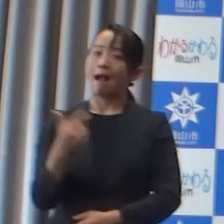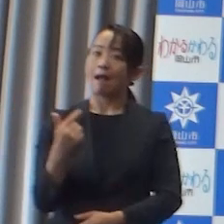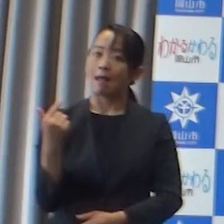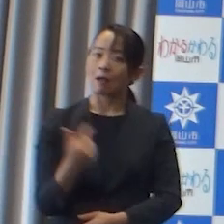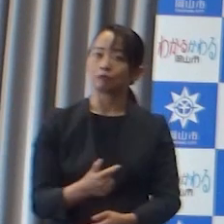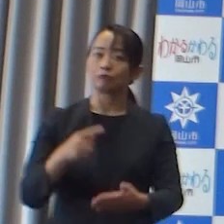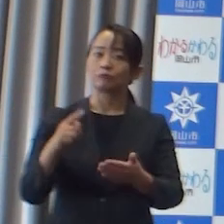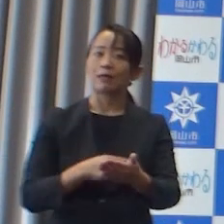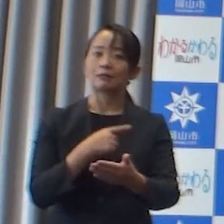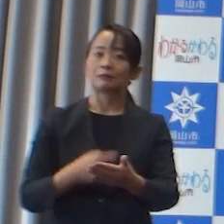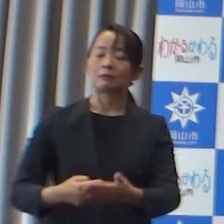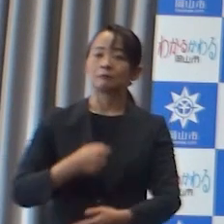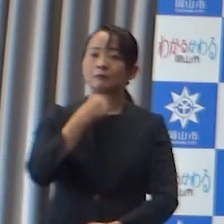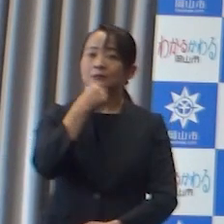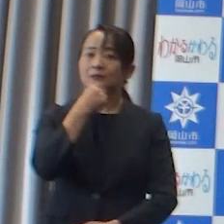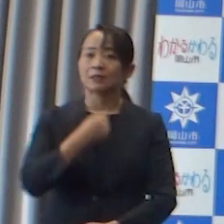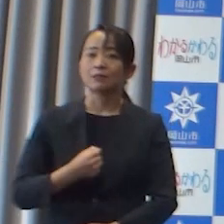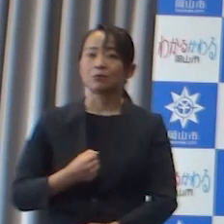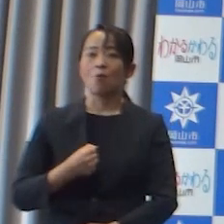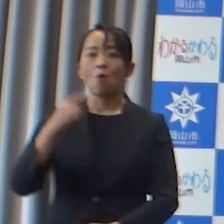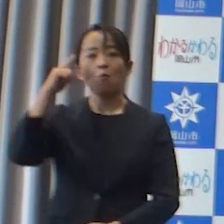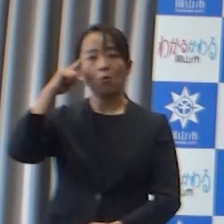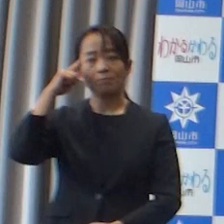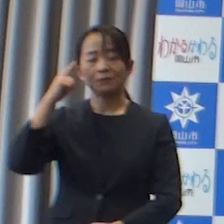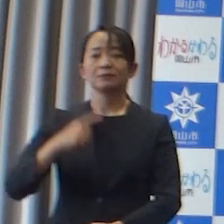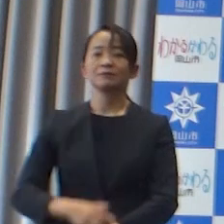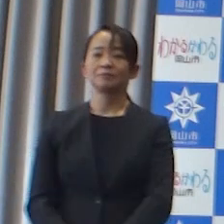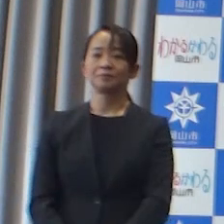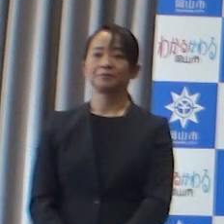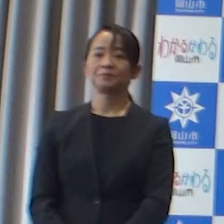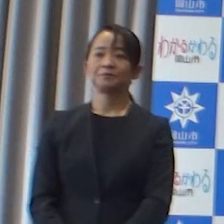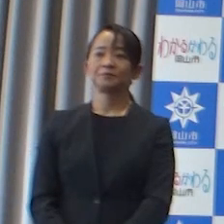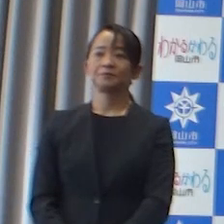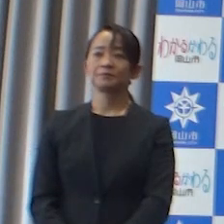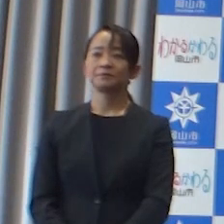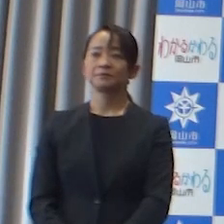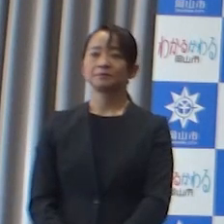早い決着を望んでいるところであります。以上です。